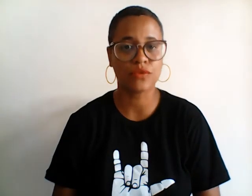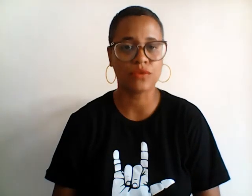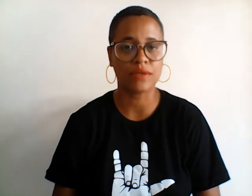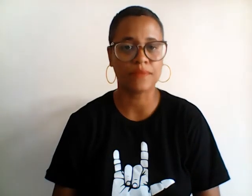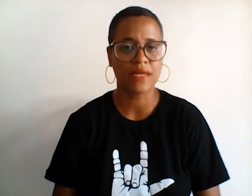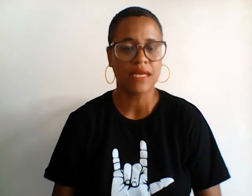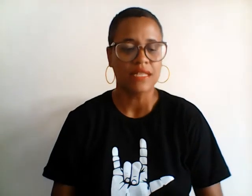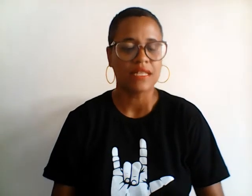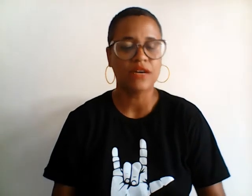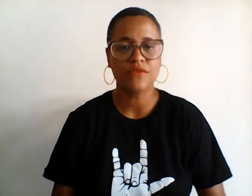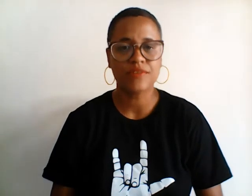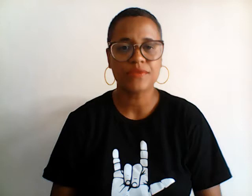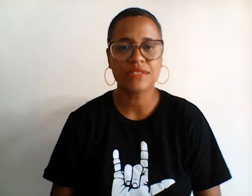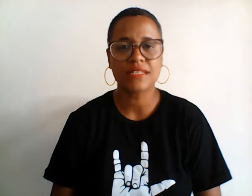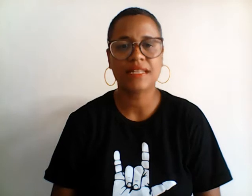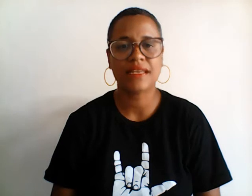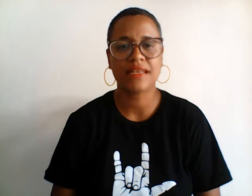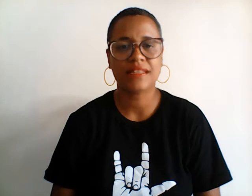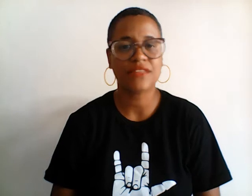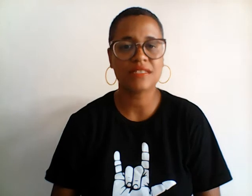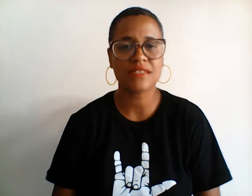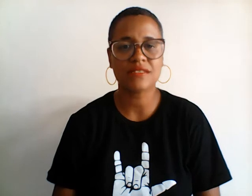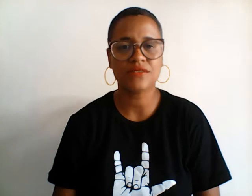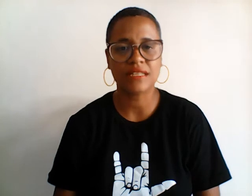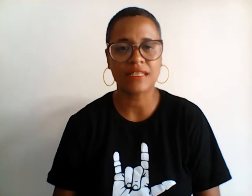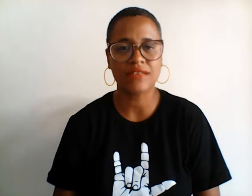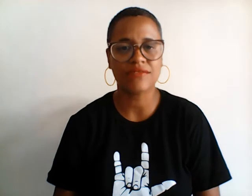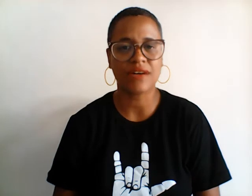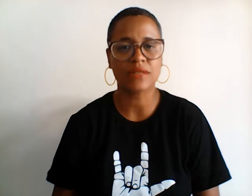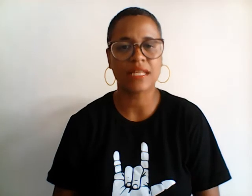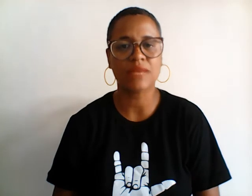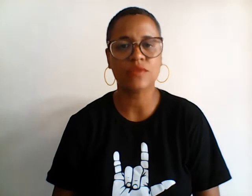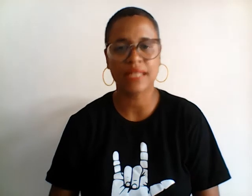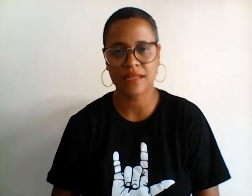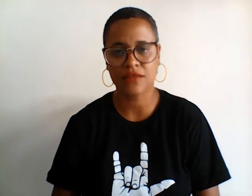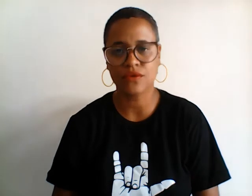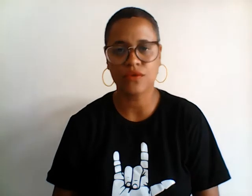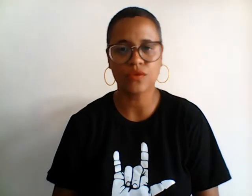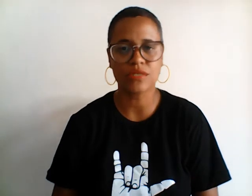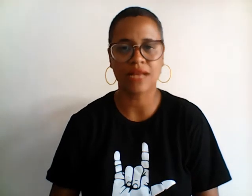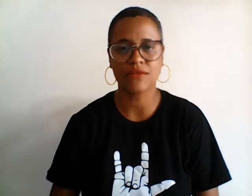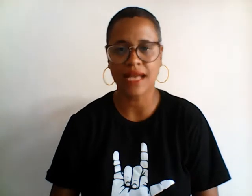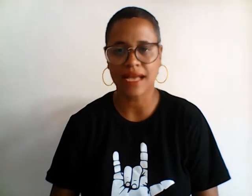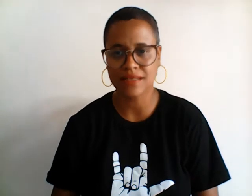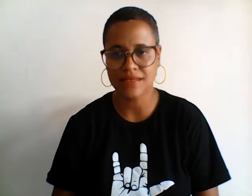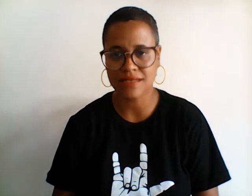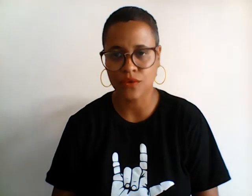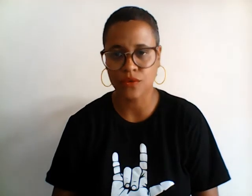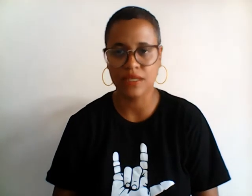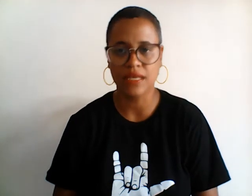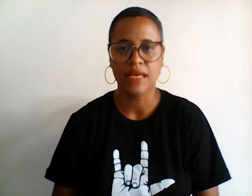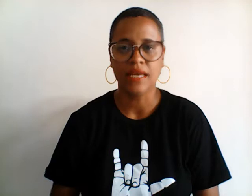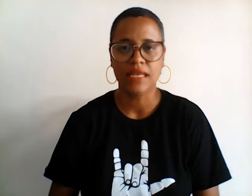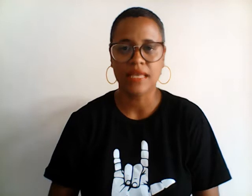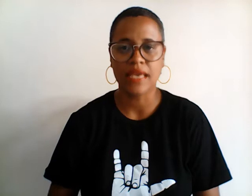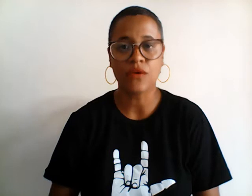cultura. Então, vamos entender, deficiência auditiva é o termo técnico usado na área da saúde e em